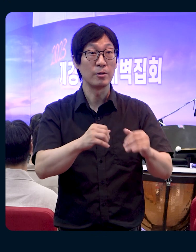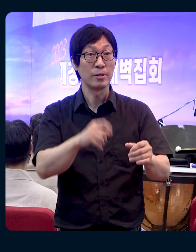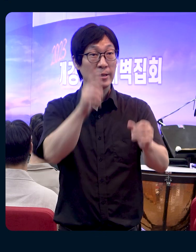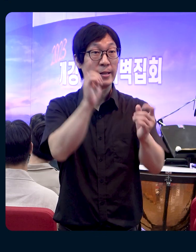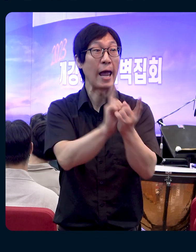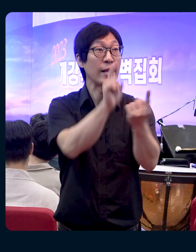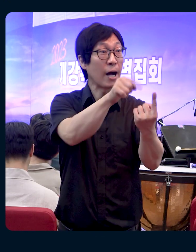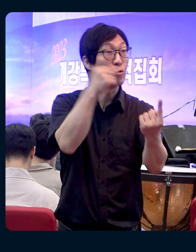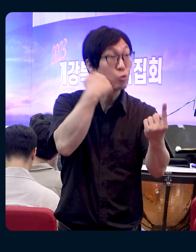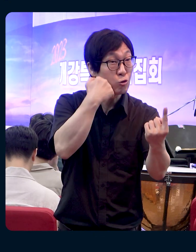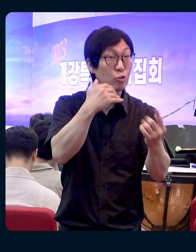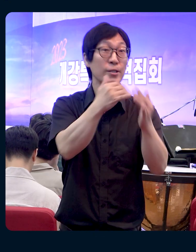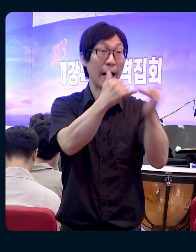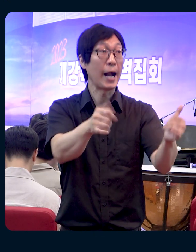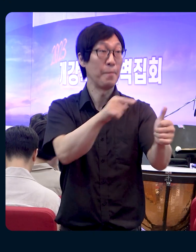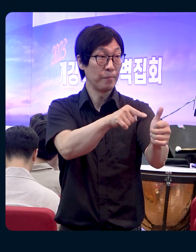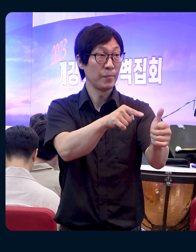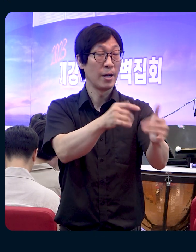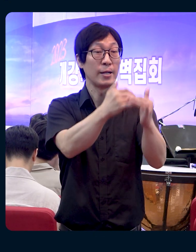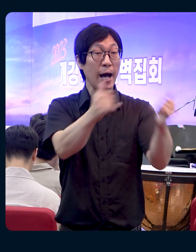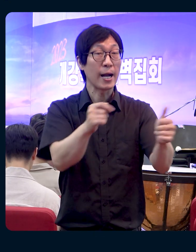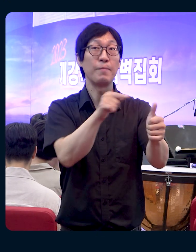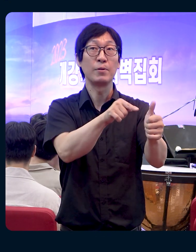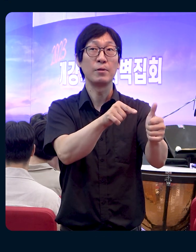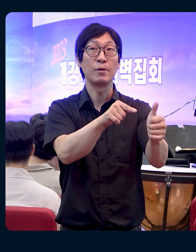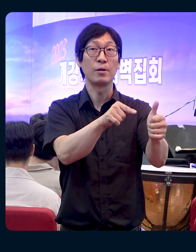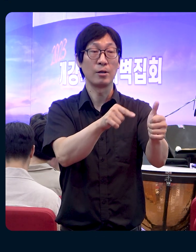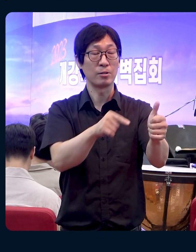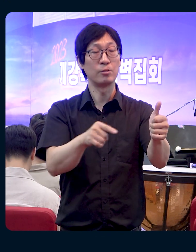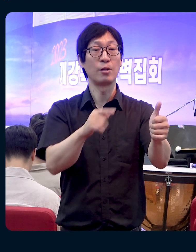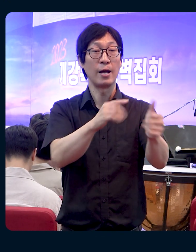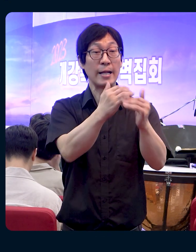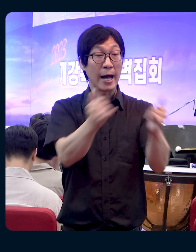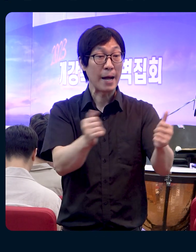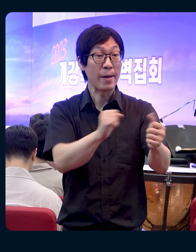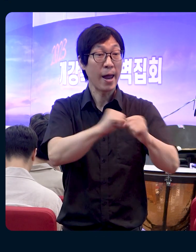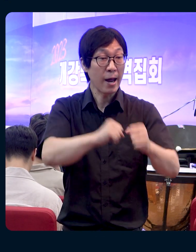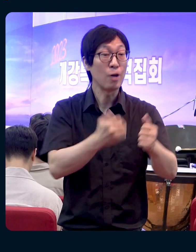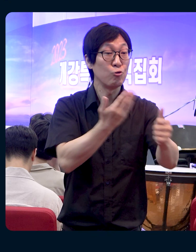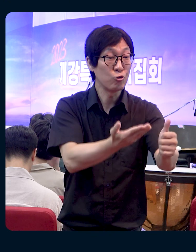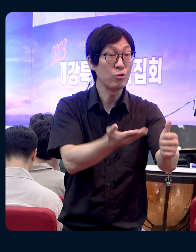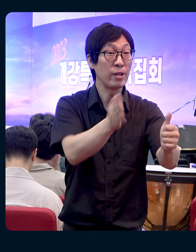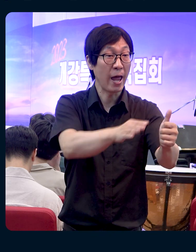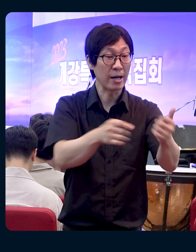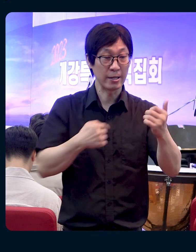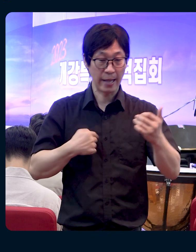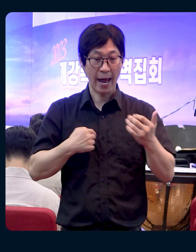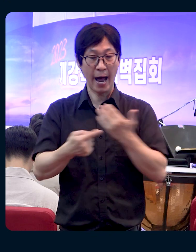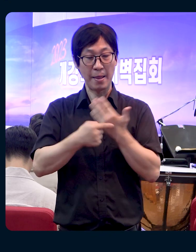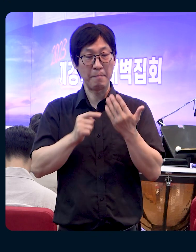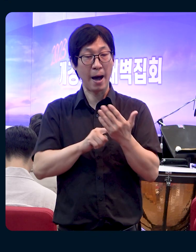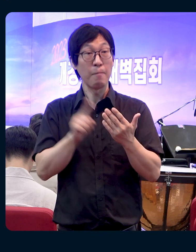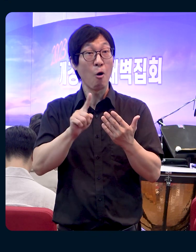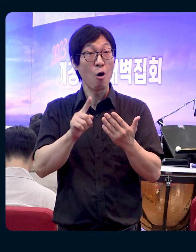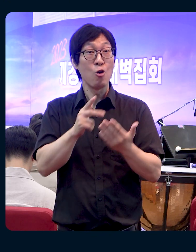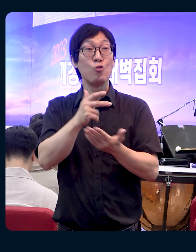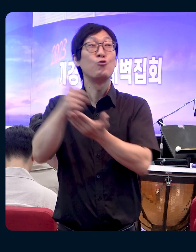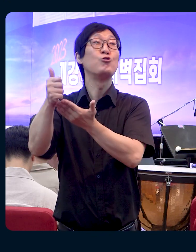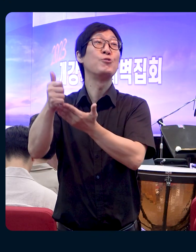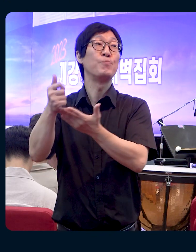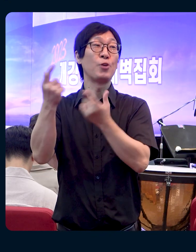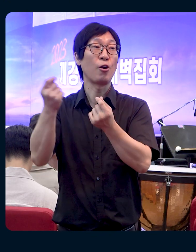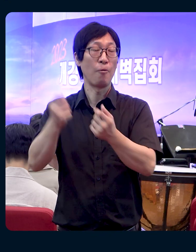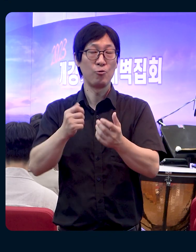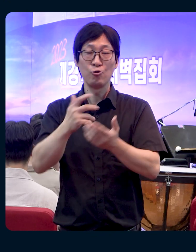사람에게. 그러나 그 마음가짐은 누구? 주님께. 이거 얘기하는 거죠. 예, 이 말씀 그 얘기예요.